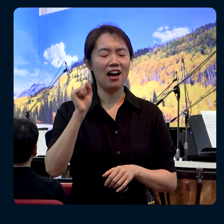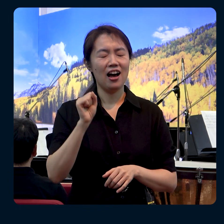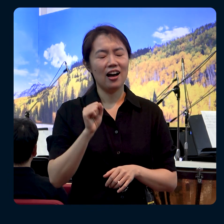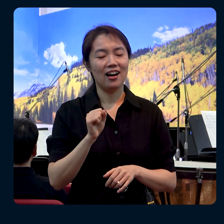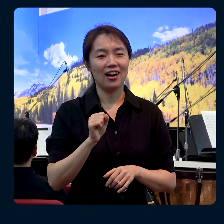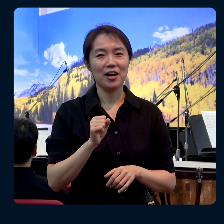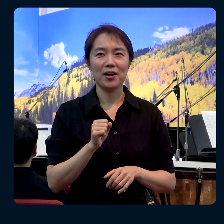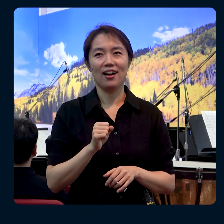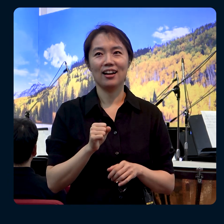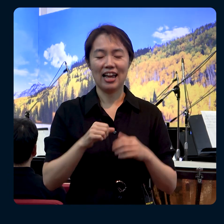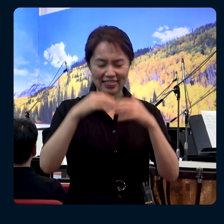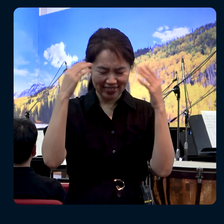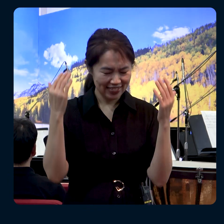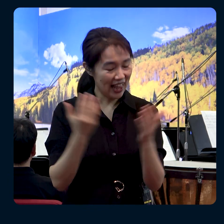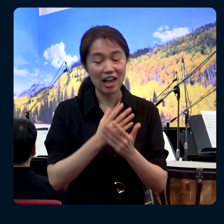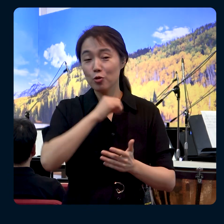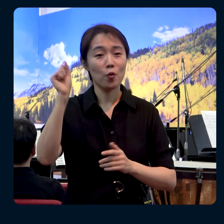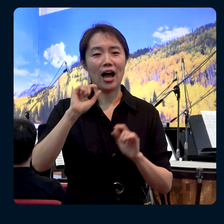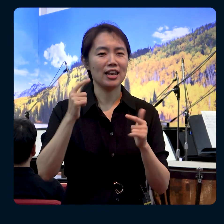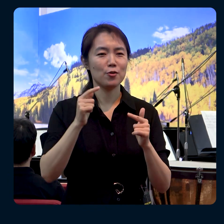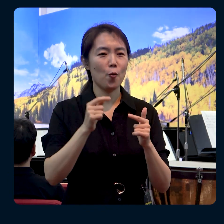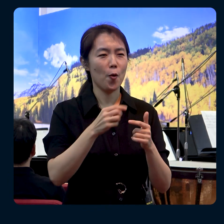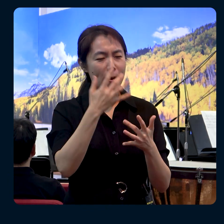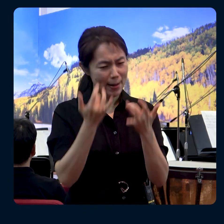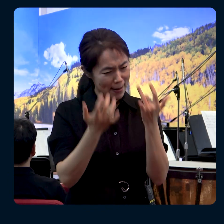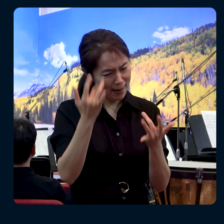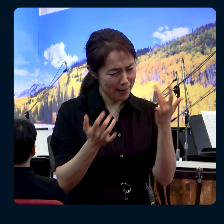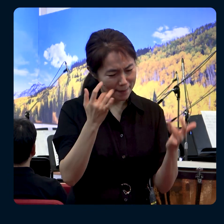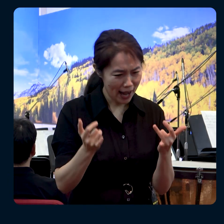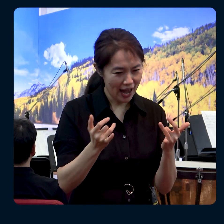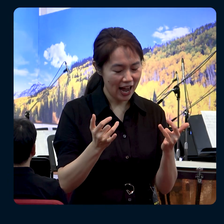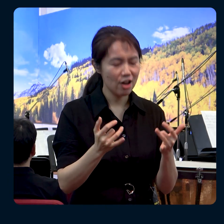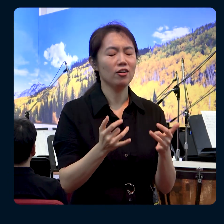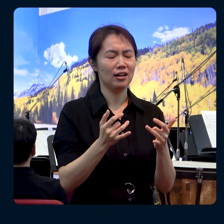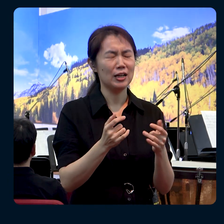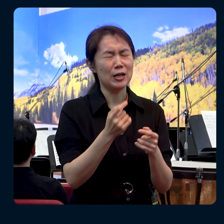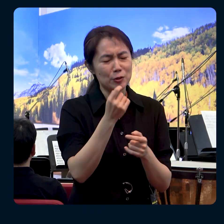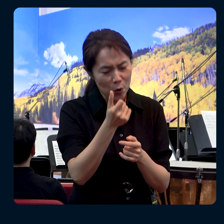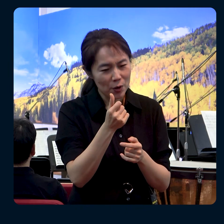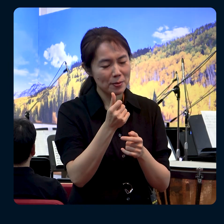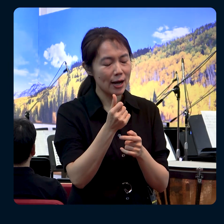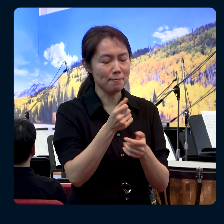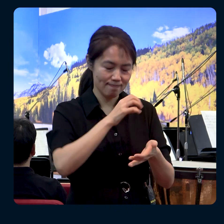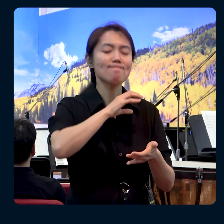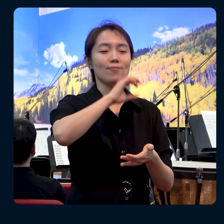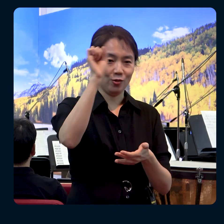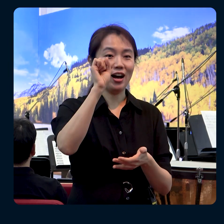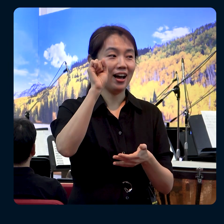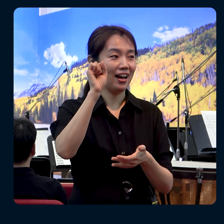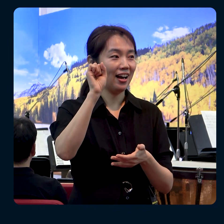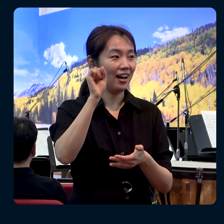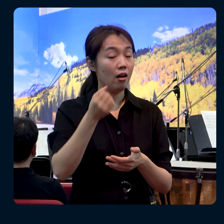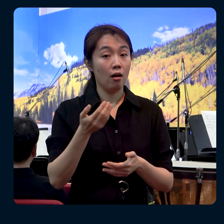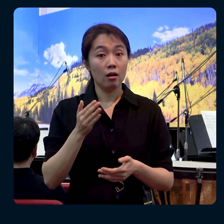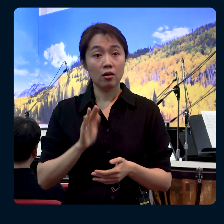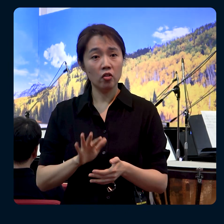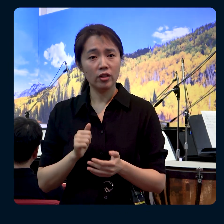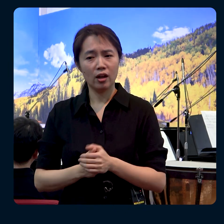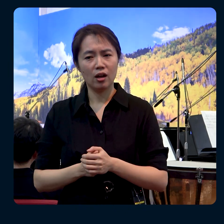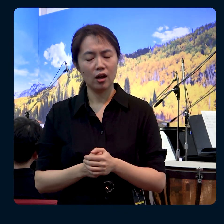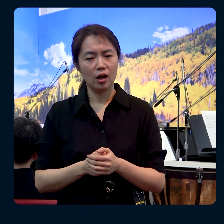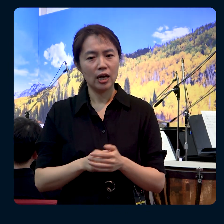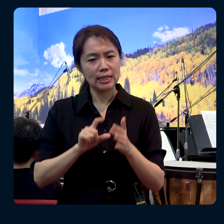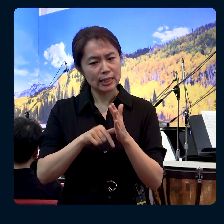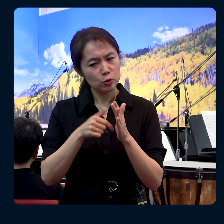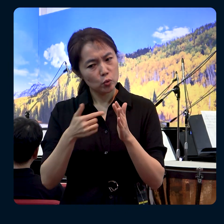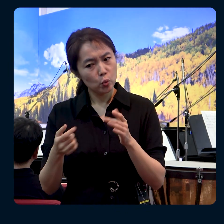게 아니라 그냥 겨우 통과한 거예요. 포기할 거 다 포기하고 하여튼 공청회를 통과해야 되니까. 그런데 그렇게